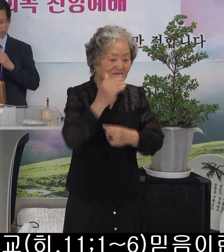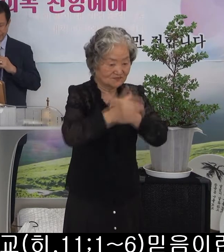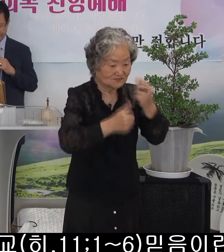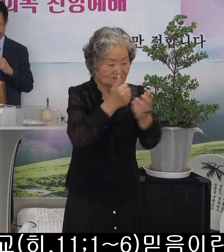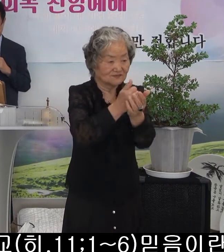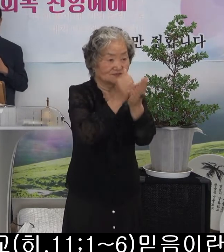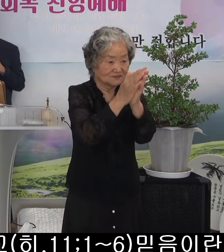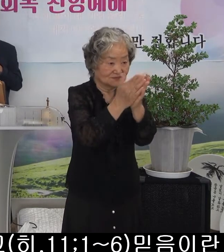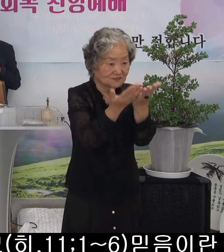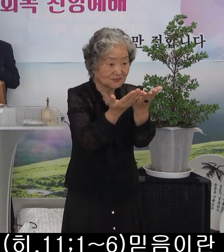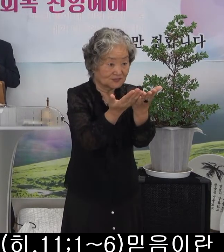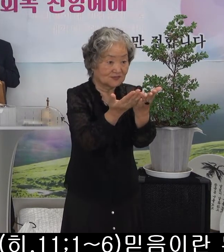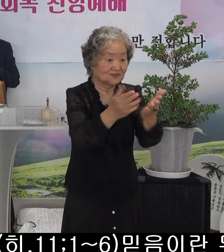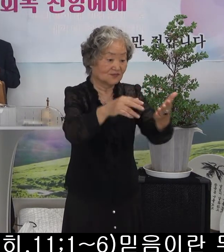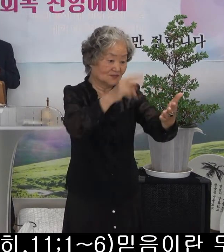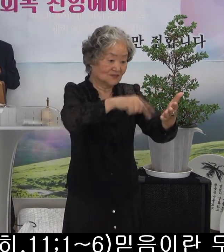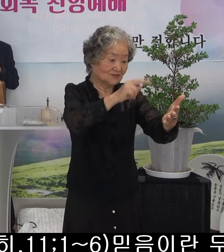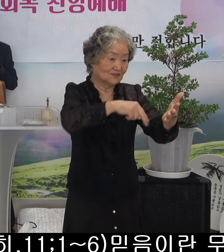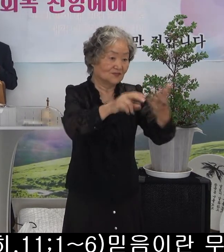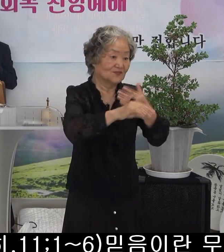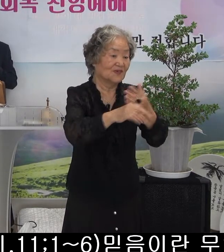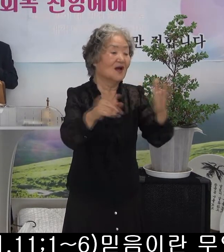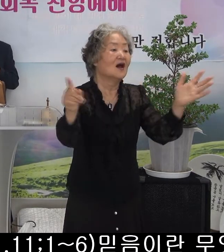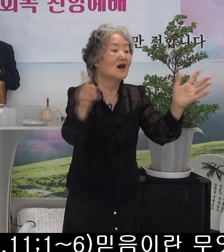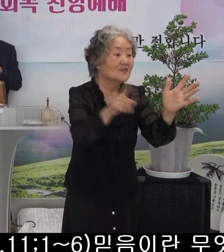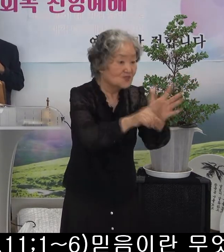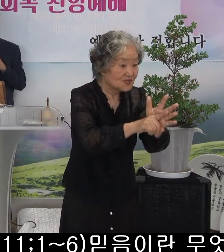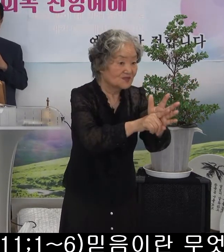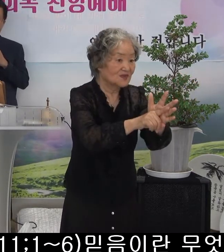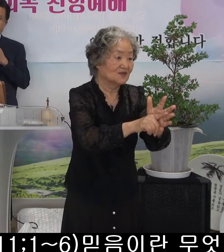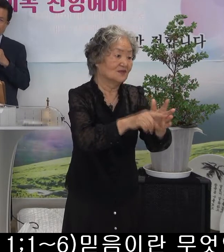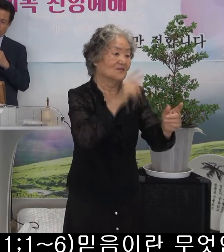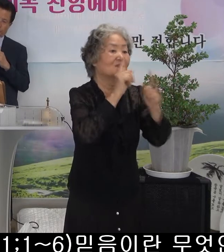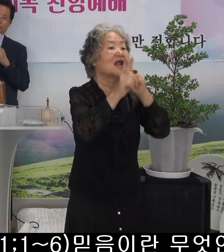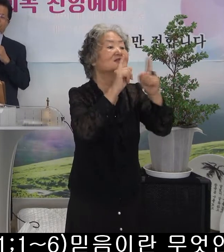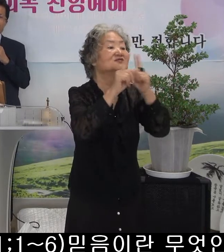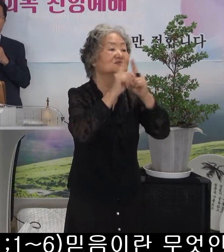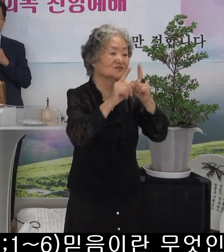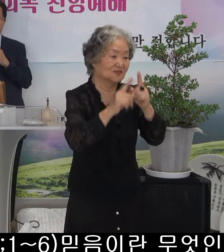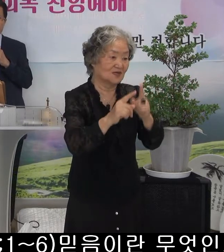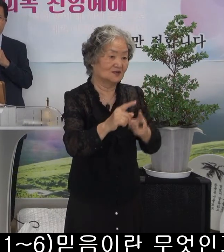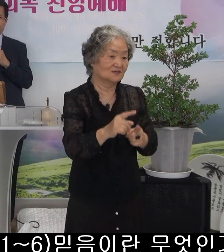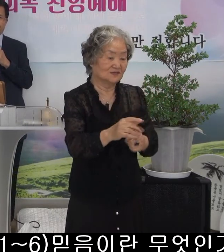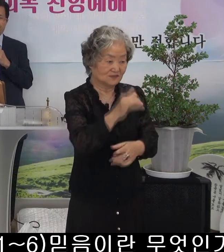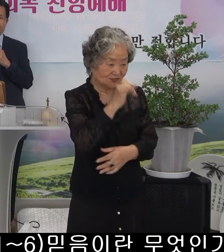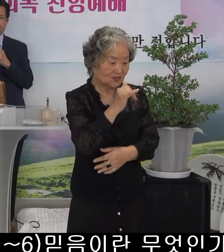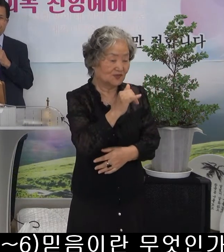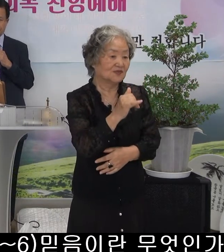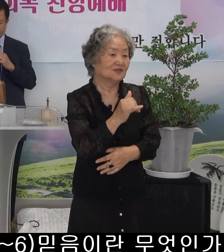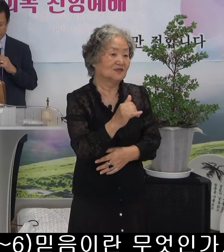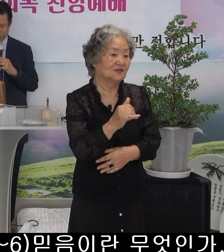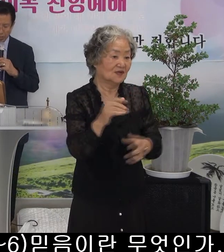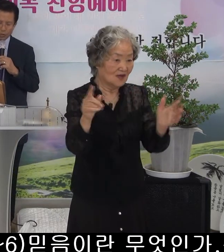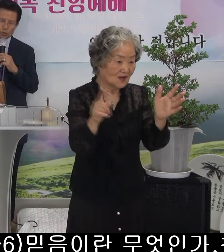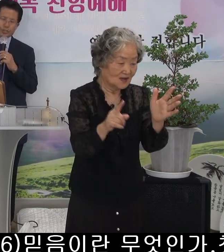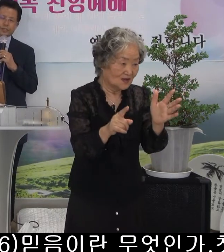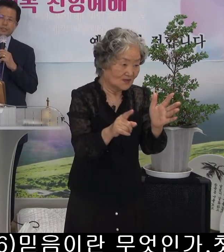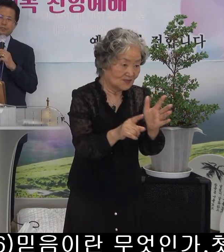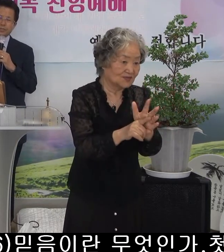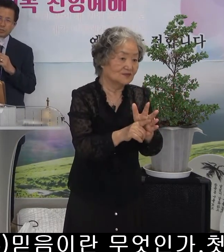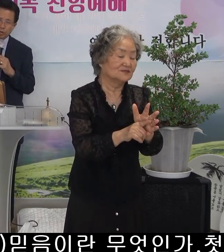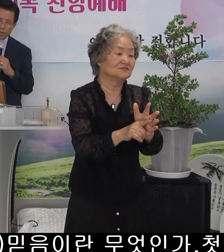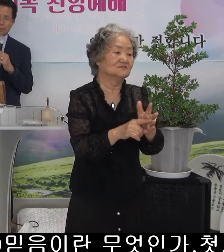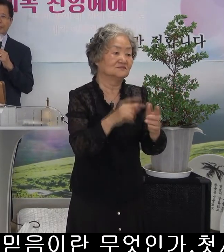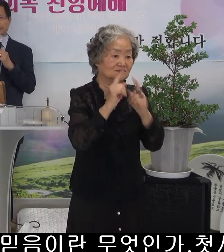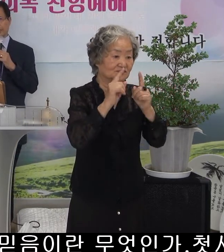성경에는 믿음이 말씀이라고 했어요. 믿음이라는 말씀이 여러 곳에서 나와요. 그래서 오직